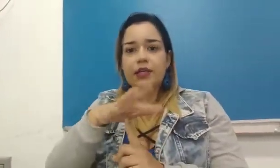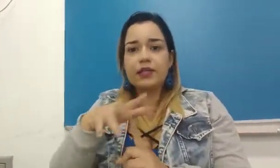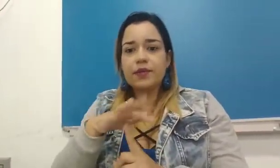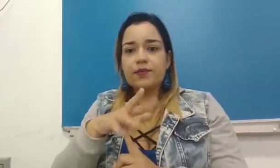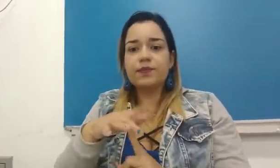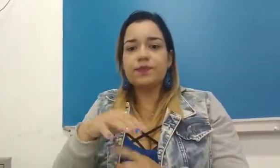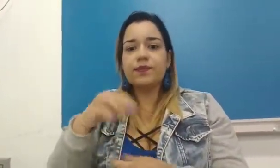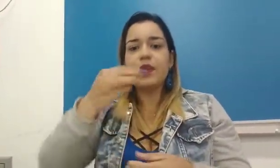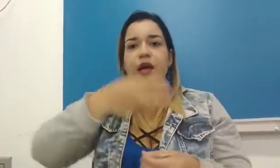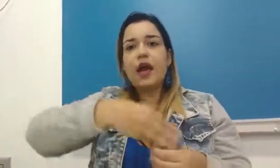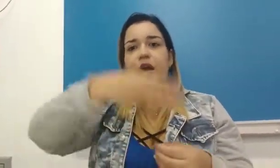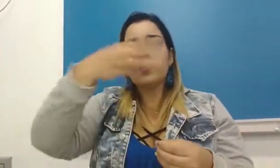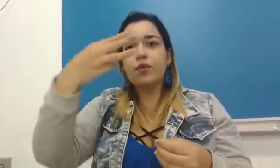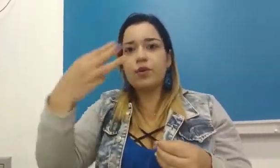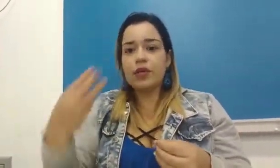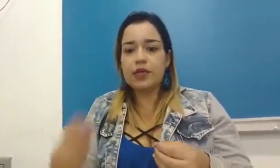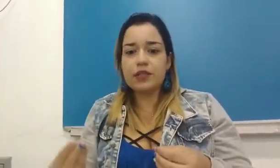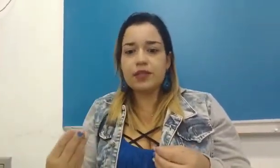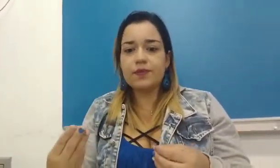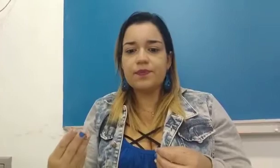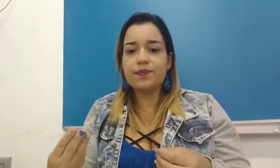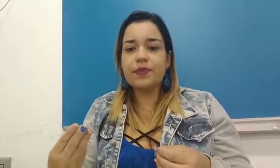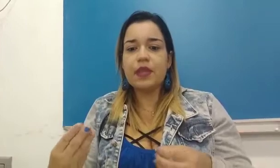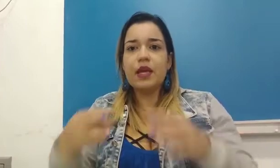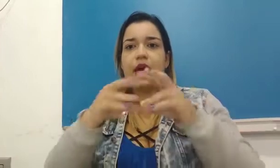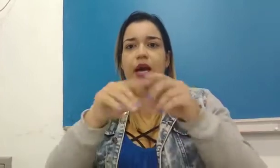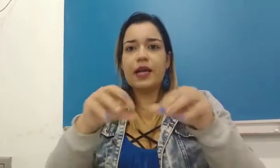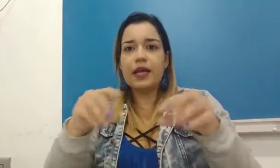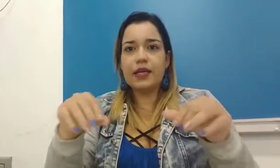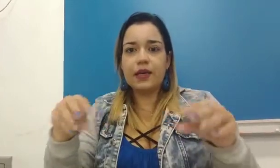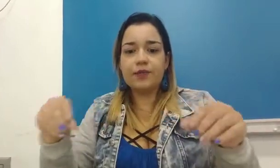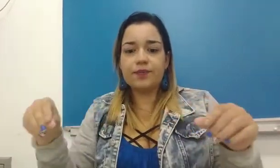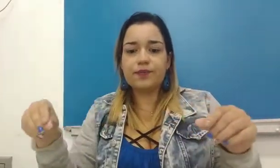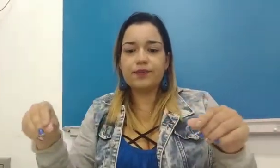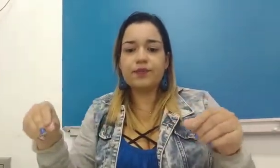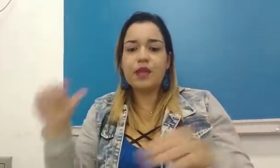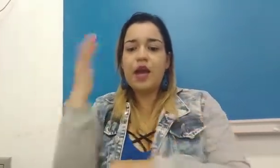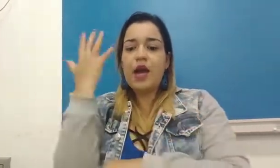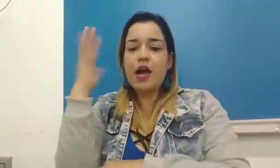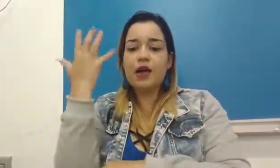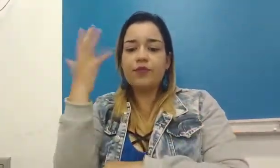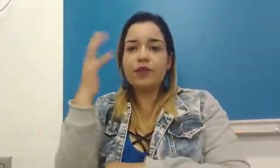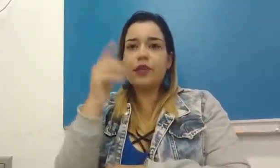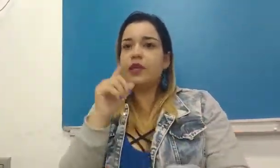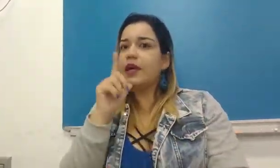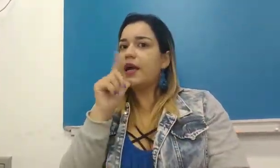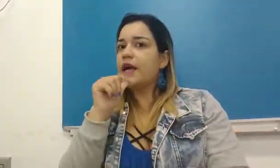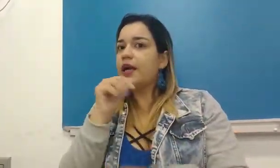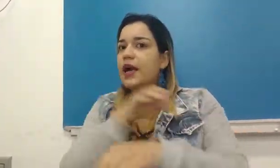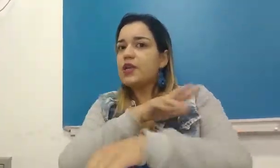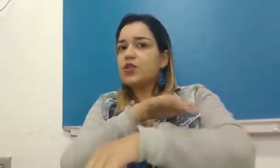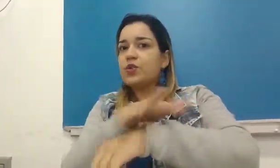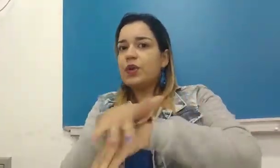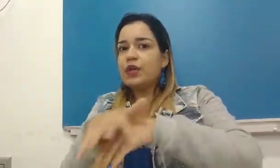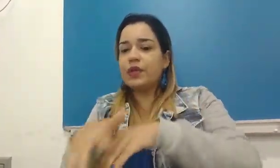natureza, arco-íris, areia, árvore, cachoeira,